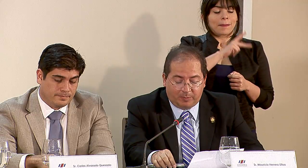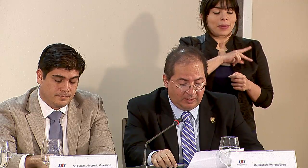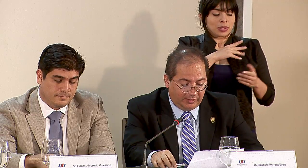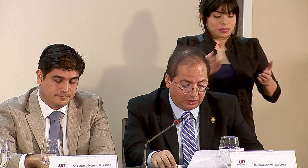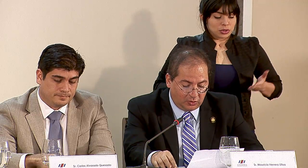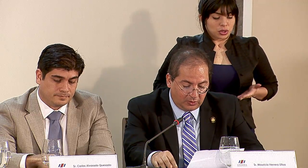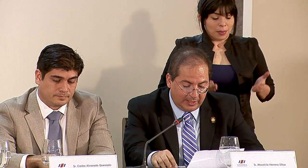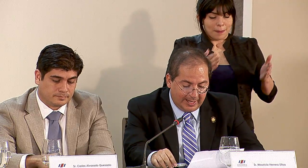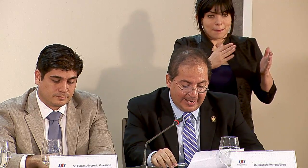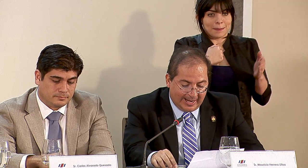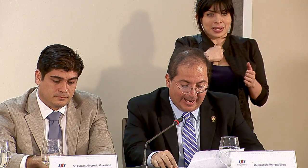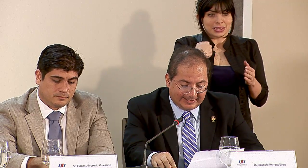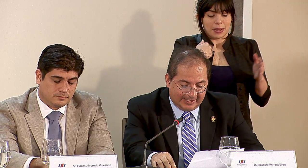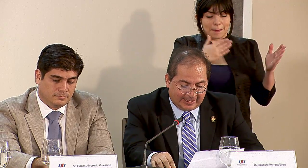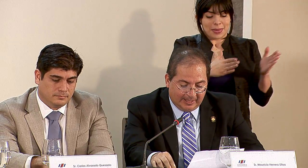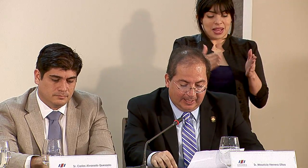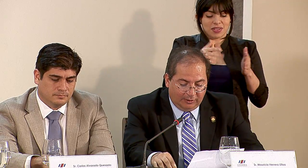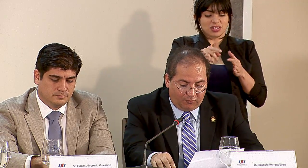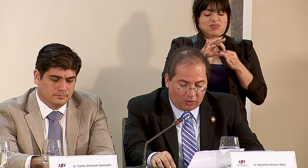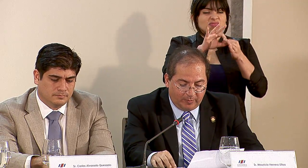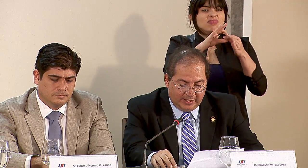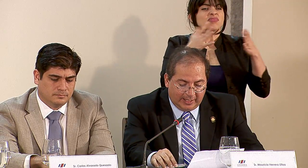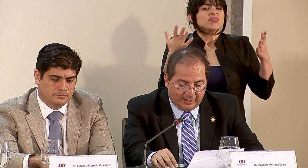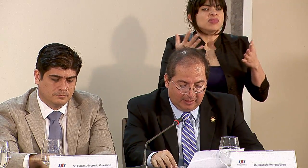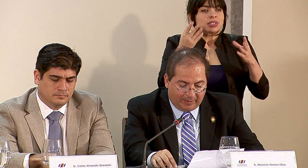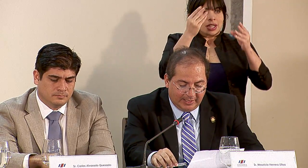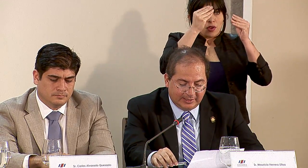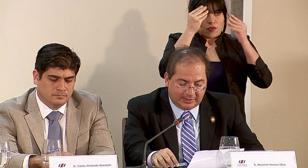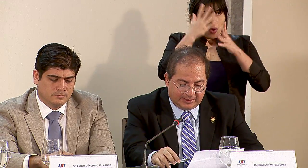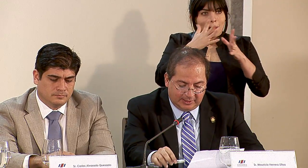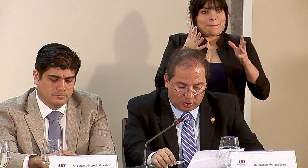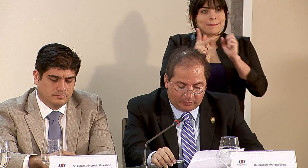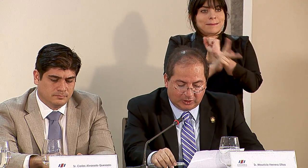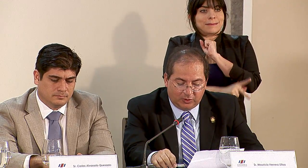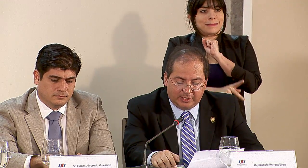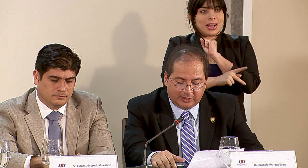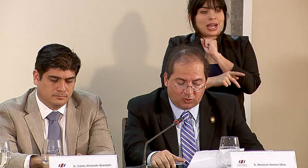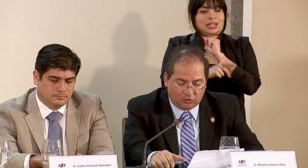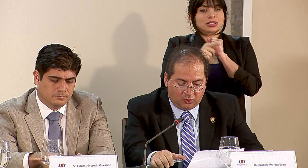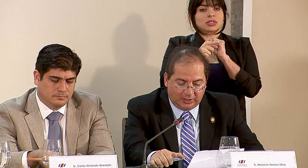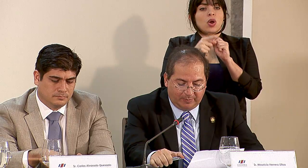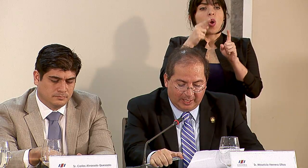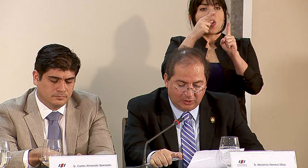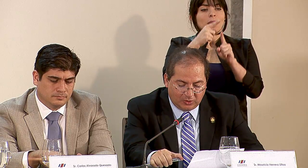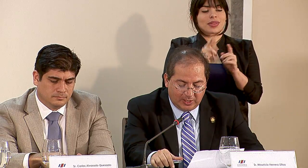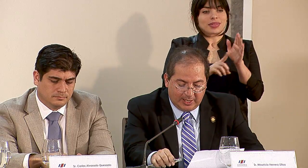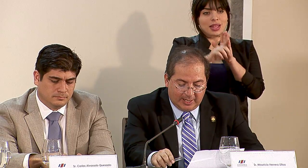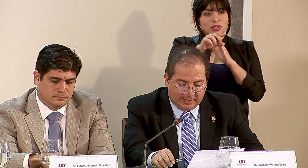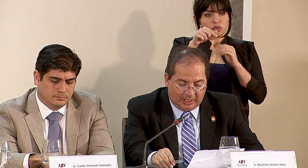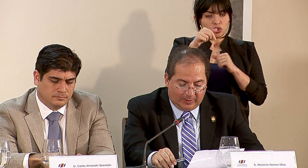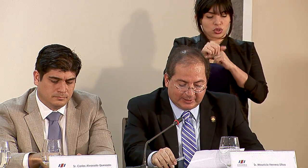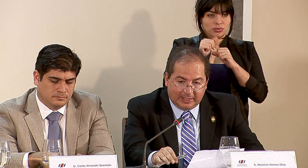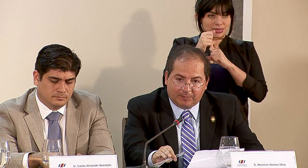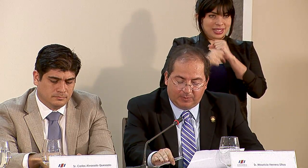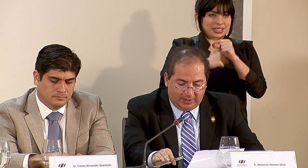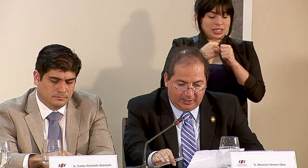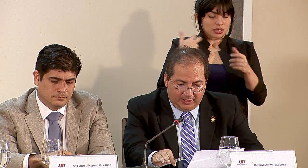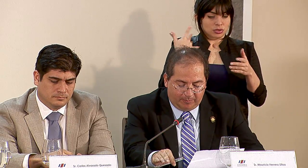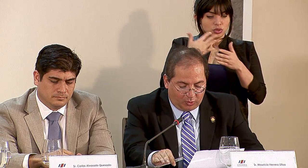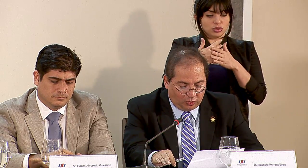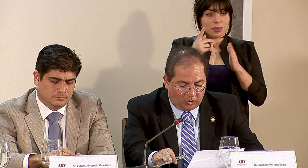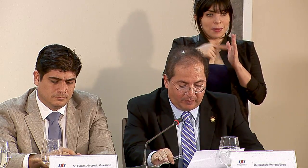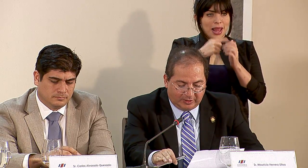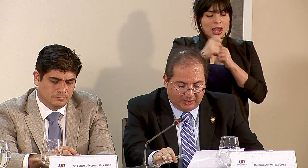Ministerio de Planificación acerca del informe de país de los objetivos de desarrollo del milenio que va a ser